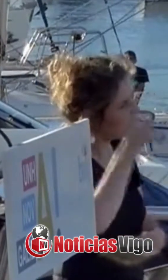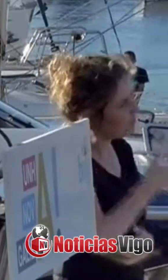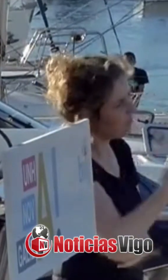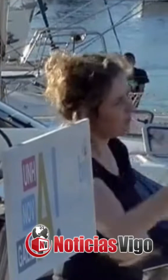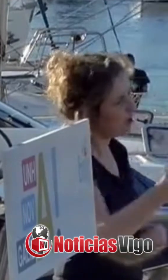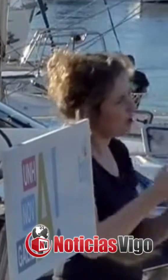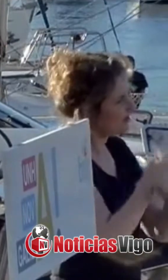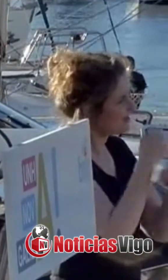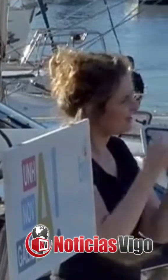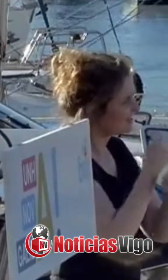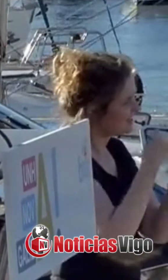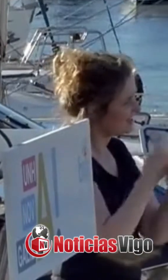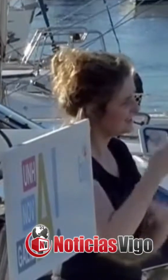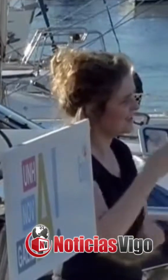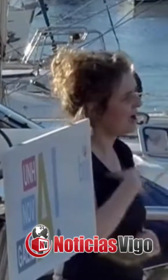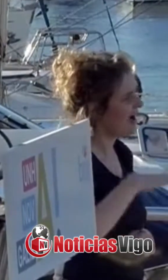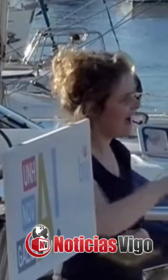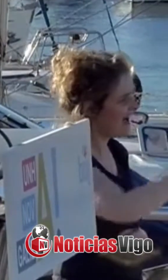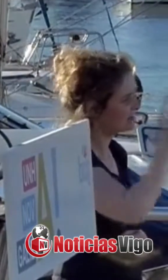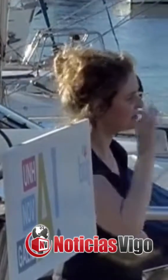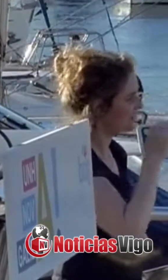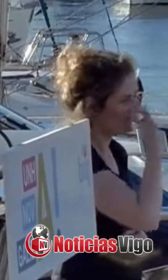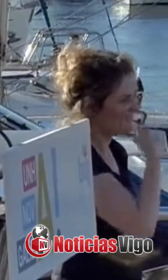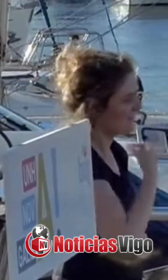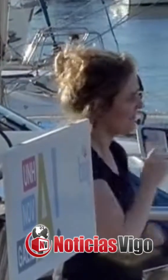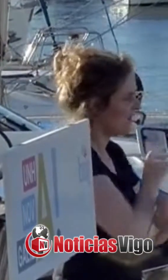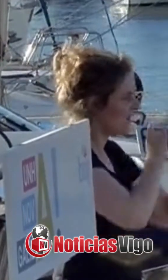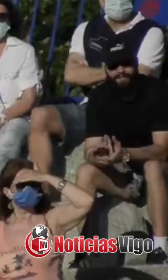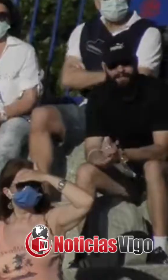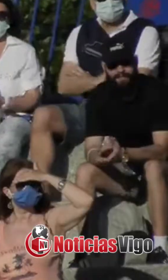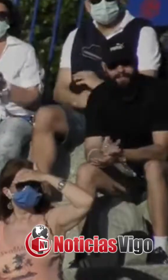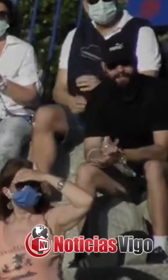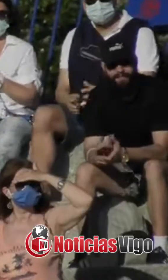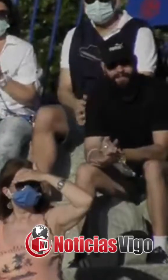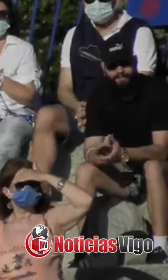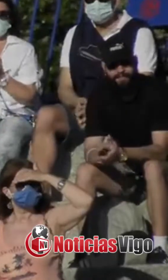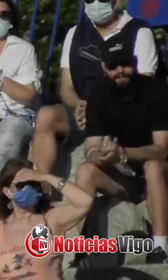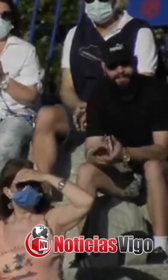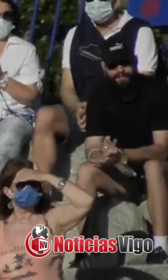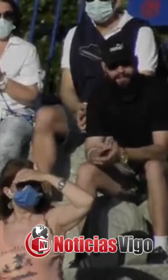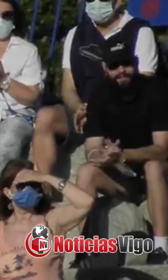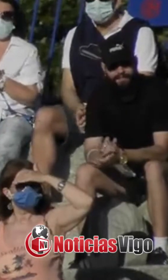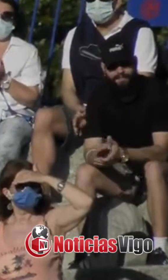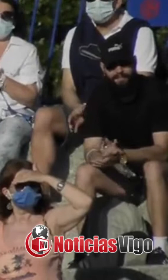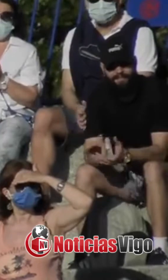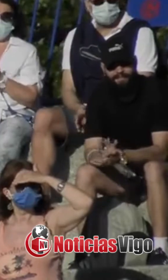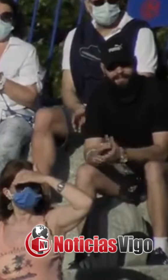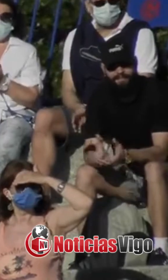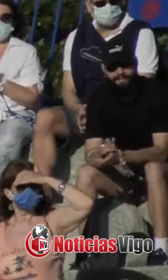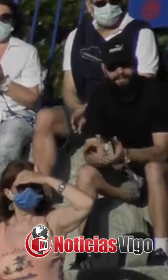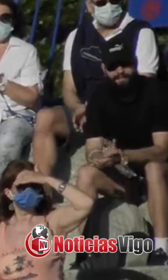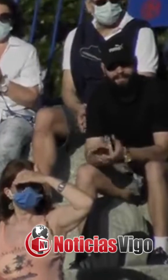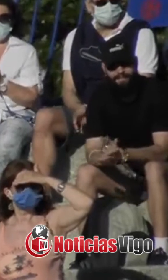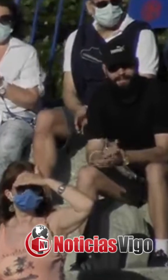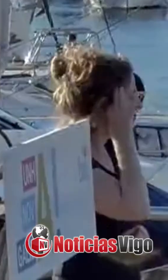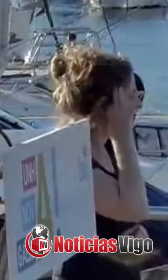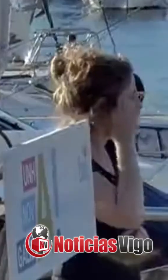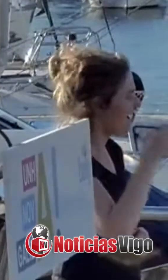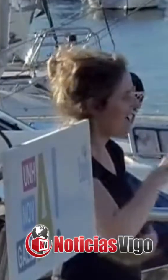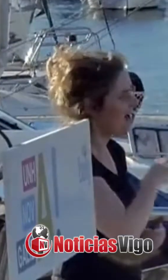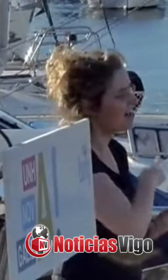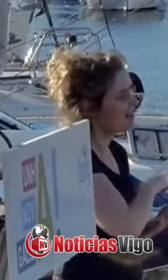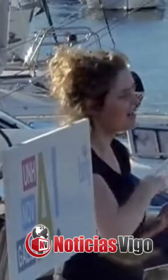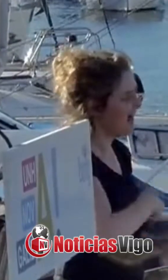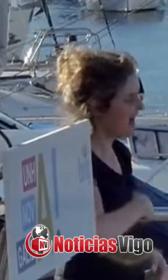povo traballador. E a escolla está moi clara. BNG e unha presidenta